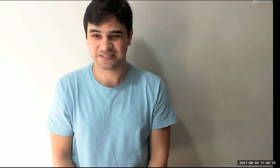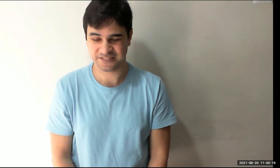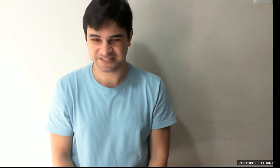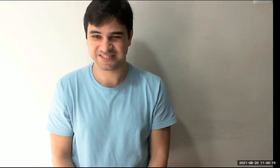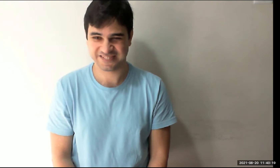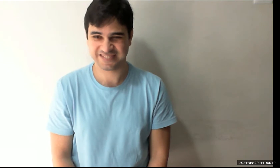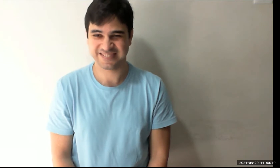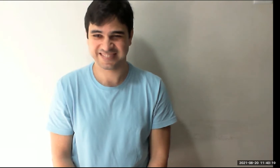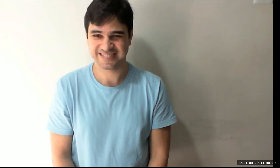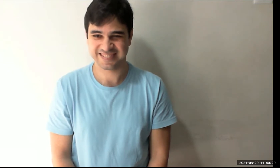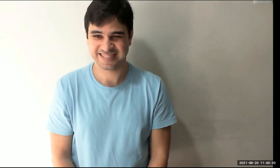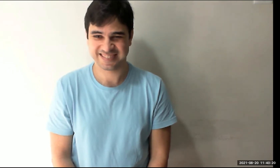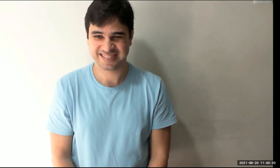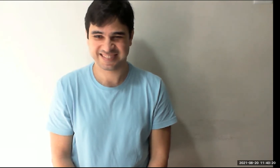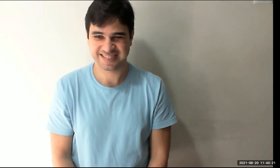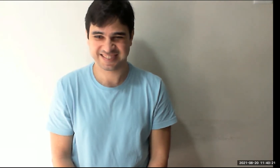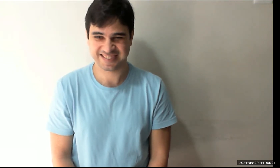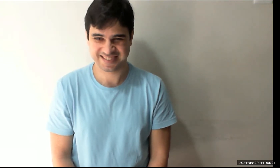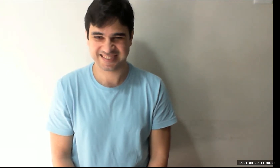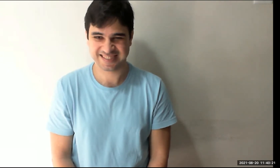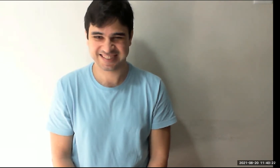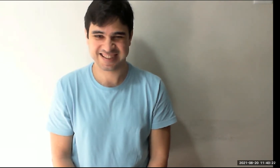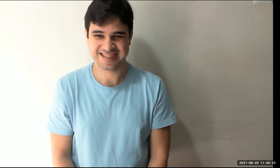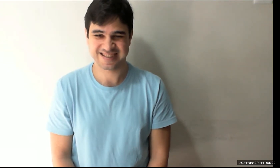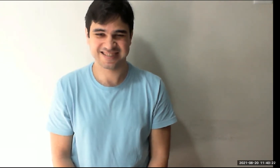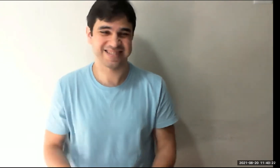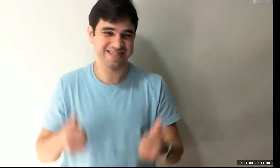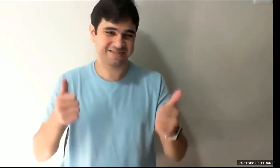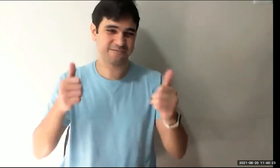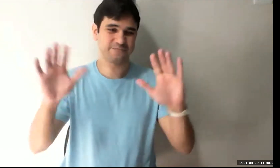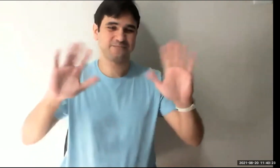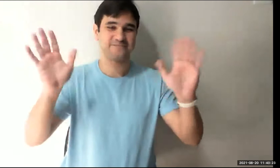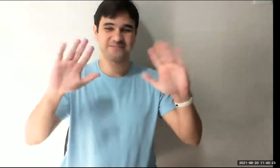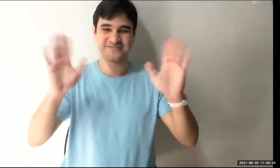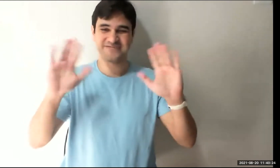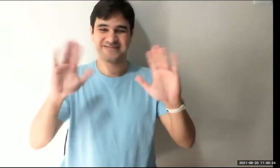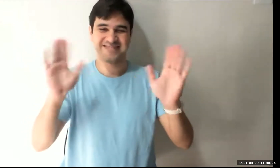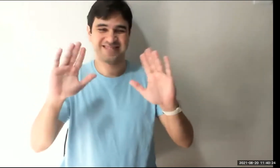novas palestras do Manuário. Tá bom? Nossa.